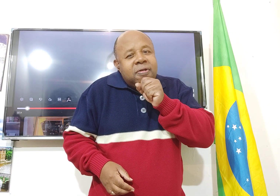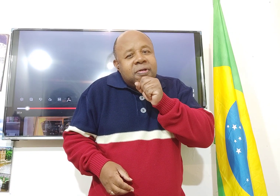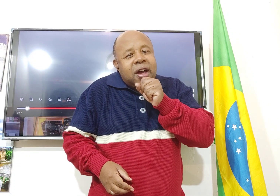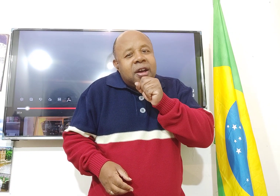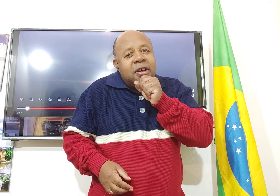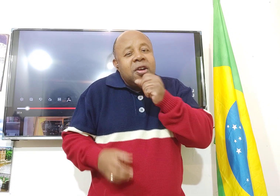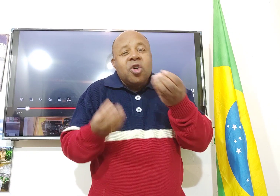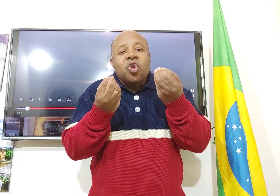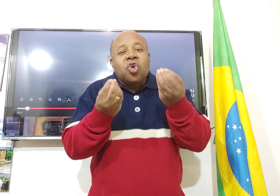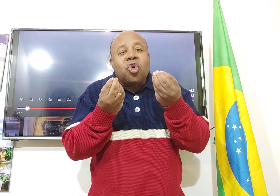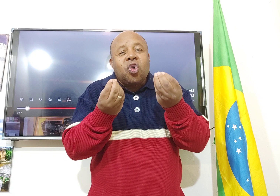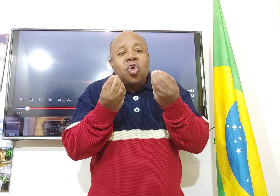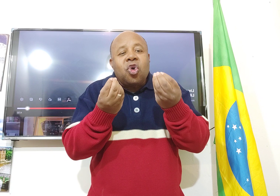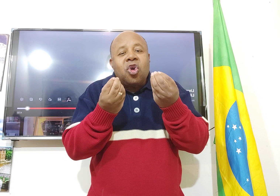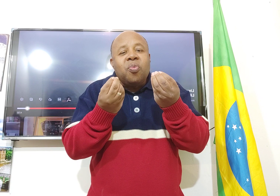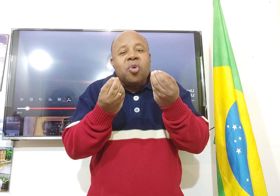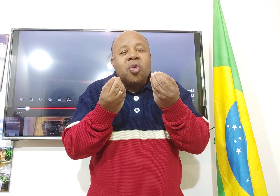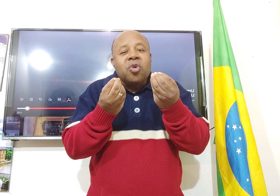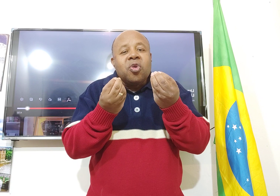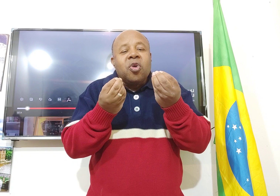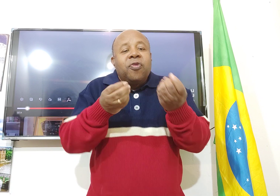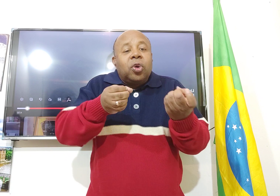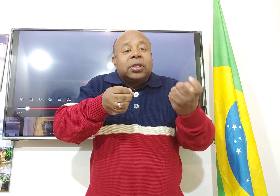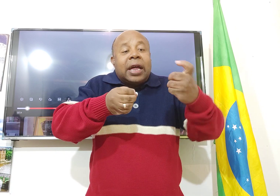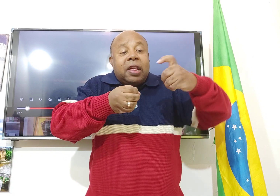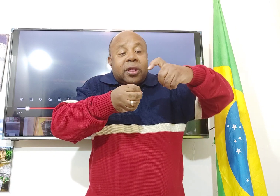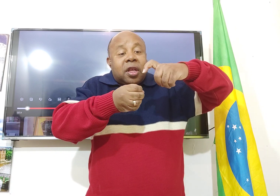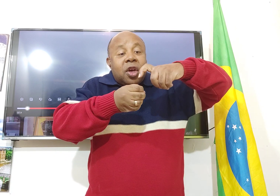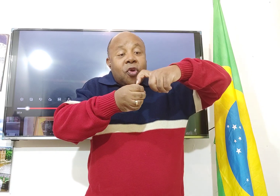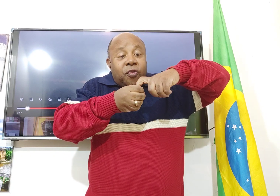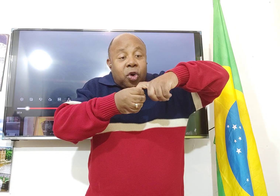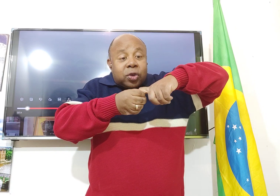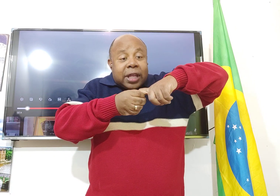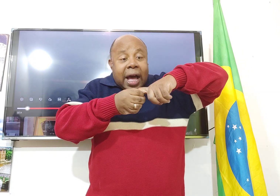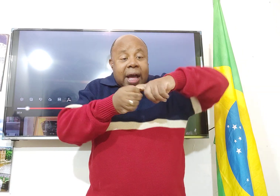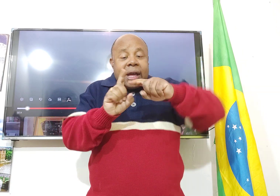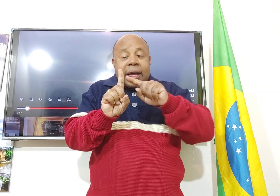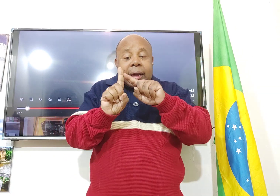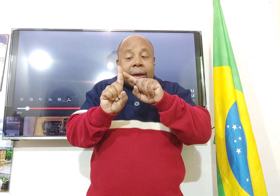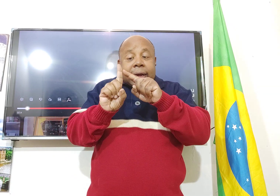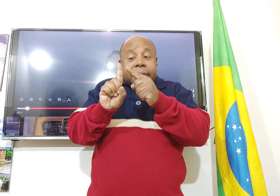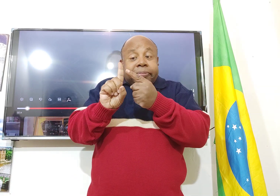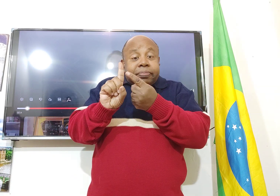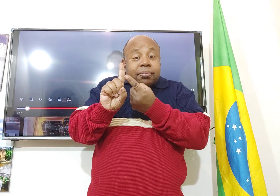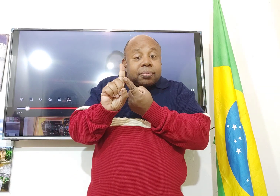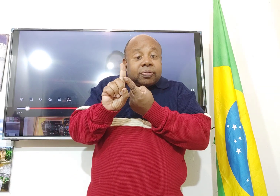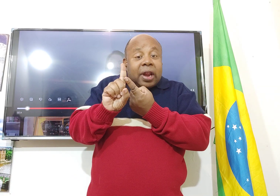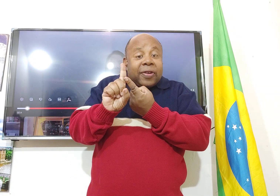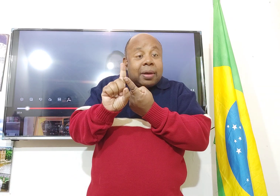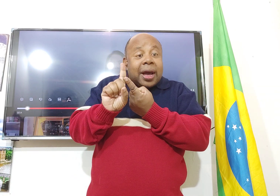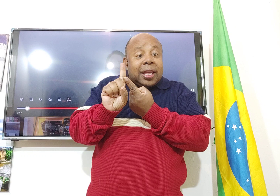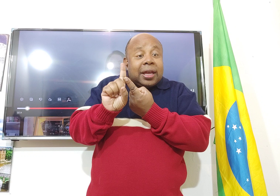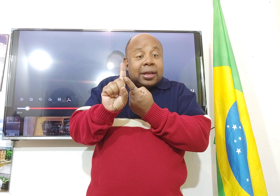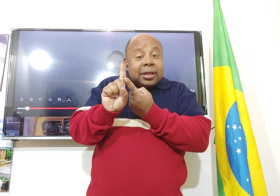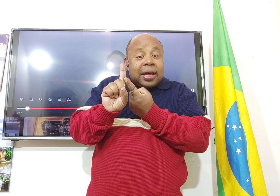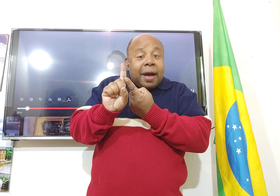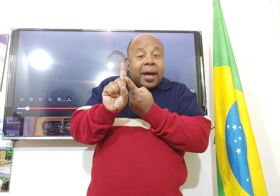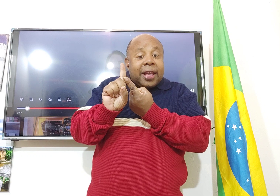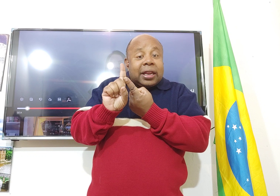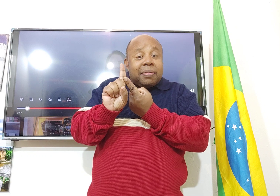velhinho já. Como? Voltar. Daí fala assim, voltar. Aí faz a barriga da